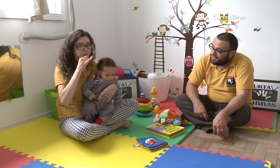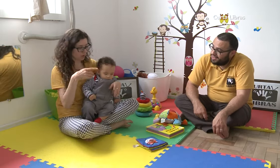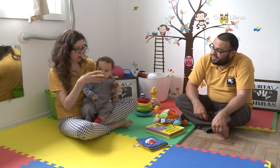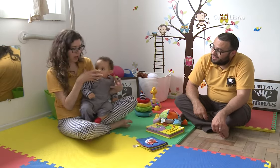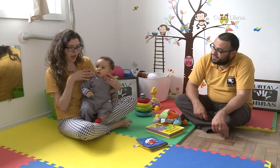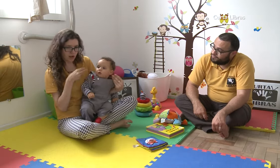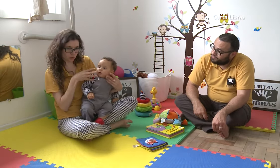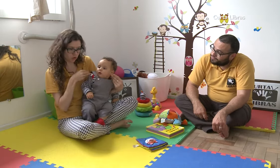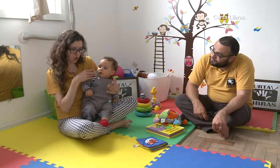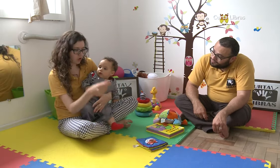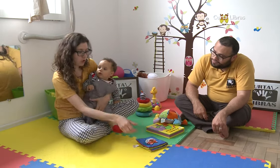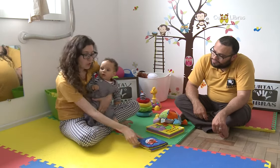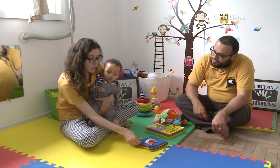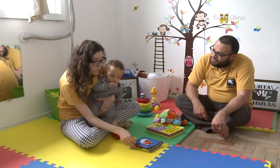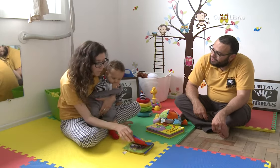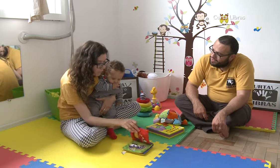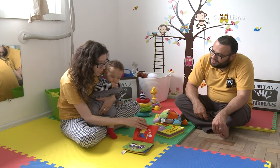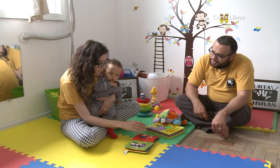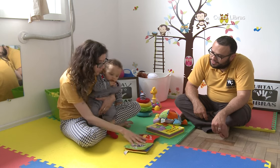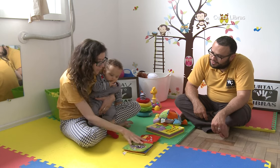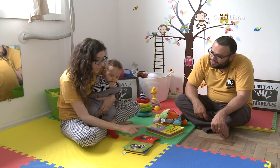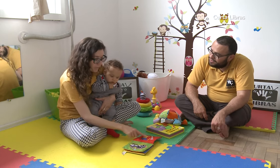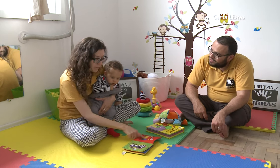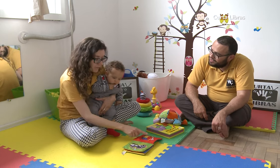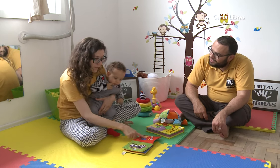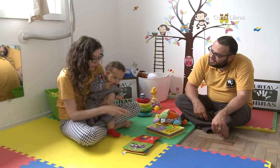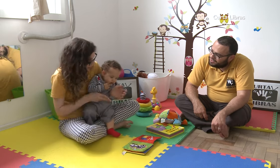O gato. O trem.